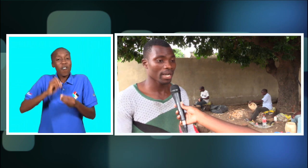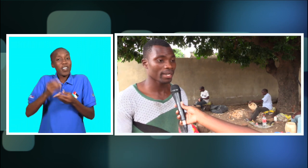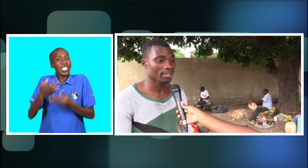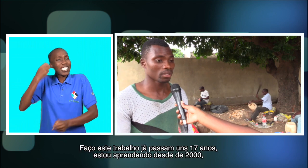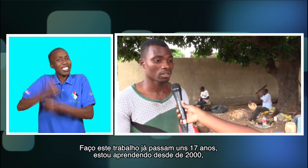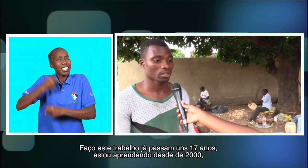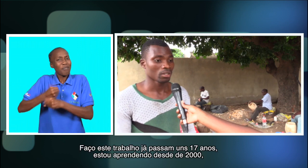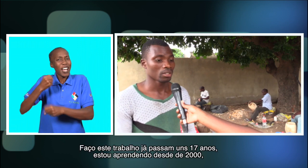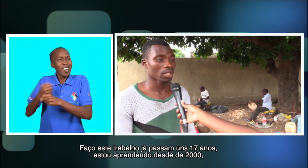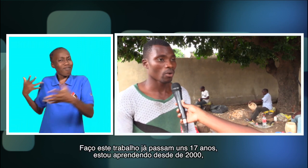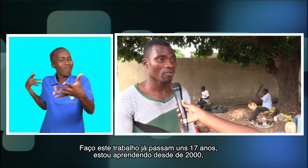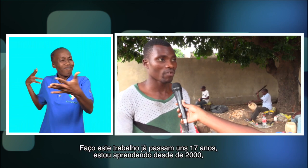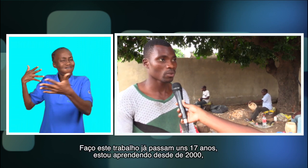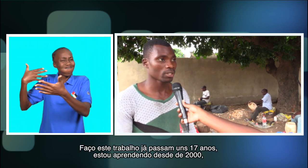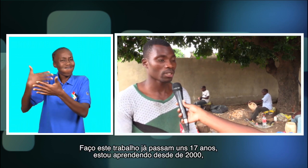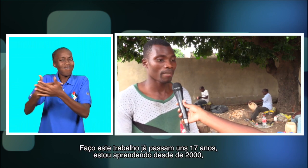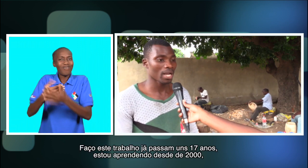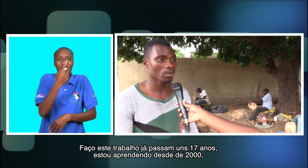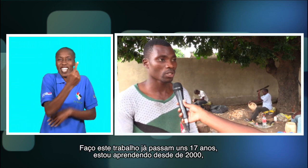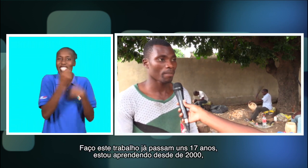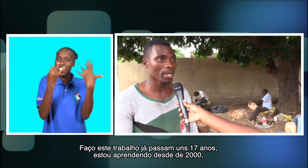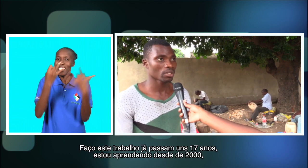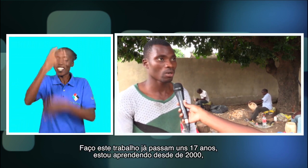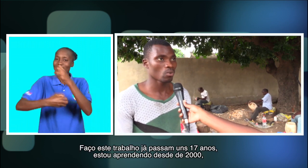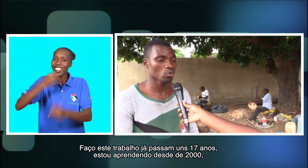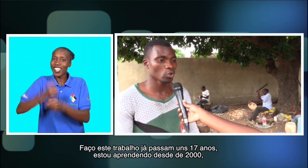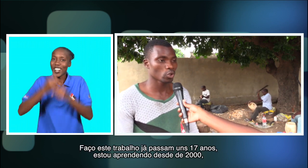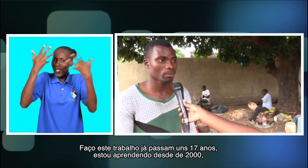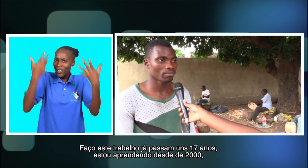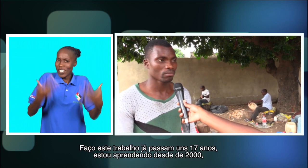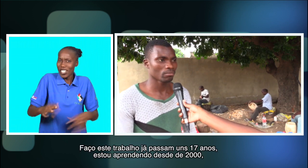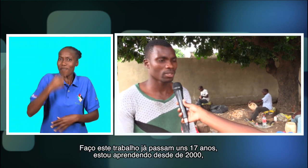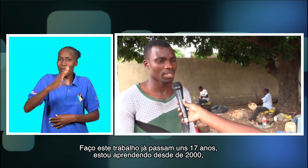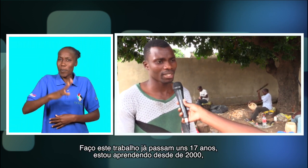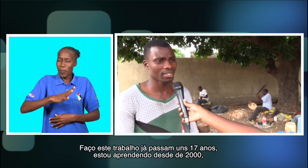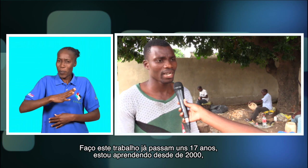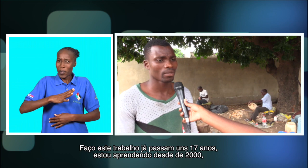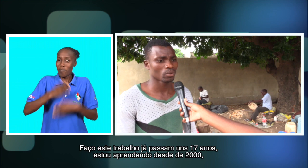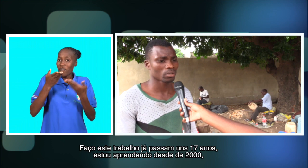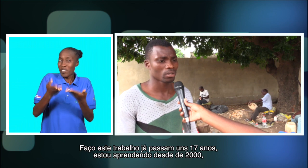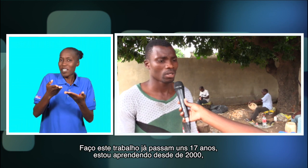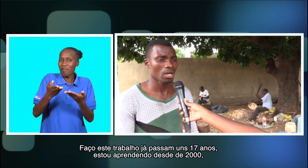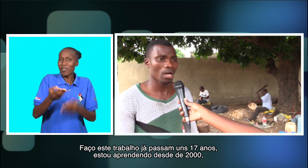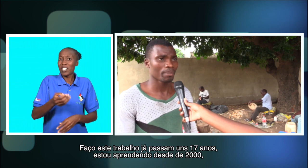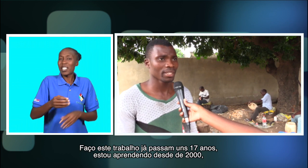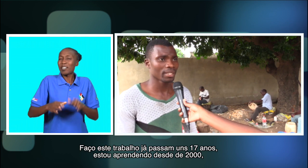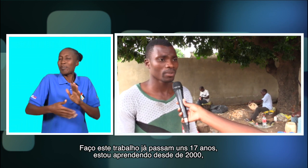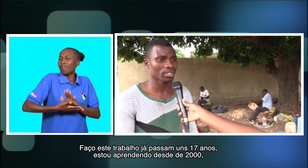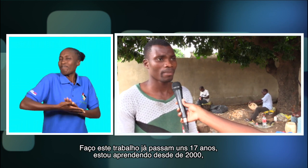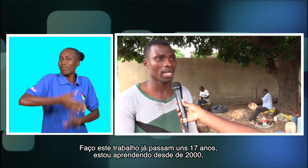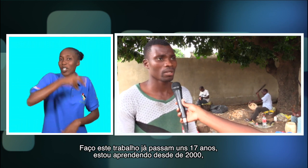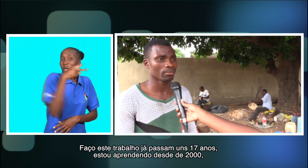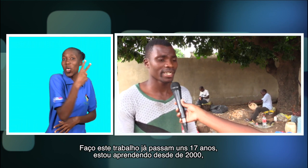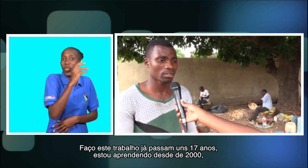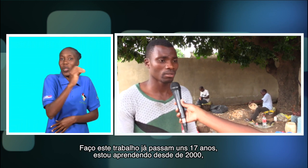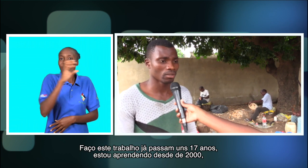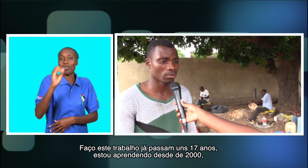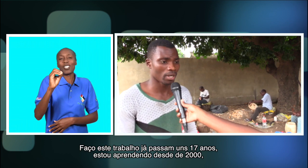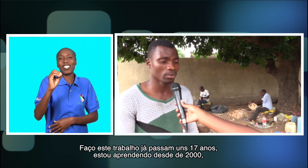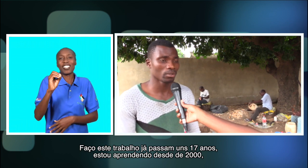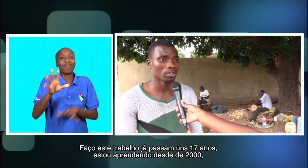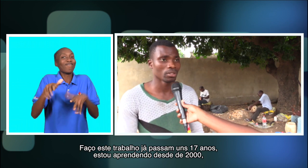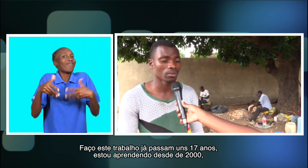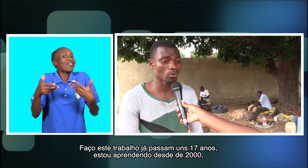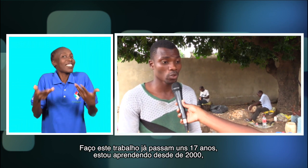Gaspar Macaringue. Então, eu faço este trabalho já passam uns 17 anos aprendendo este trabalho desde